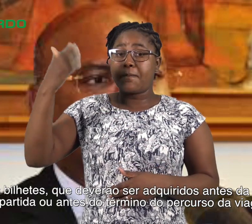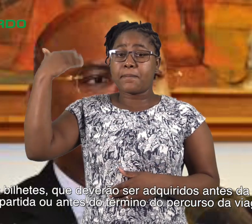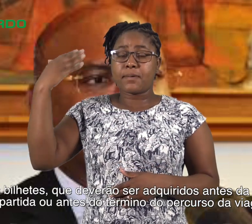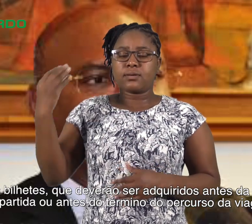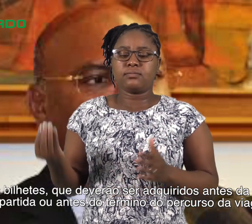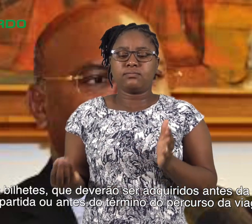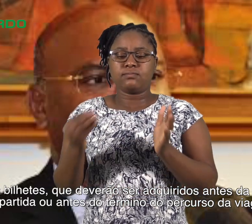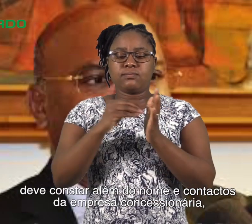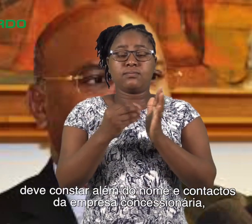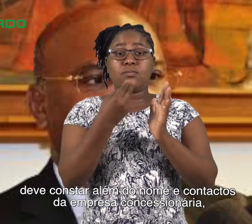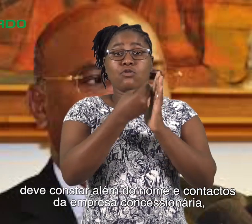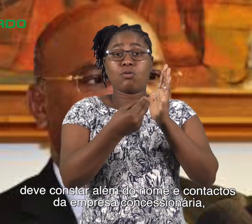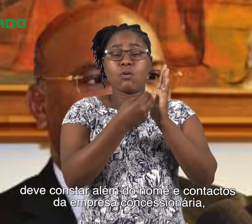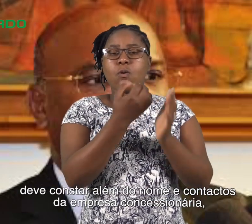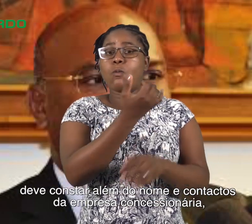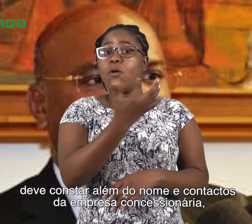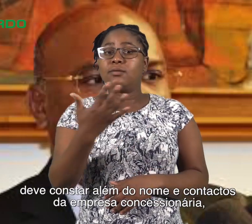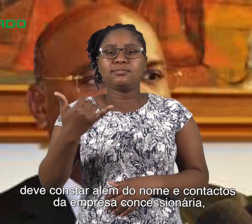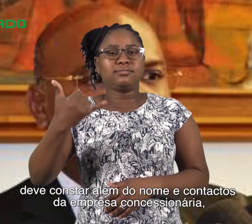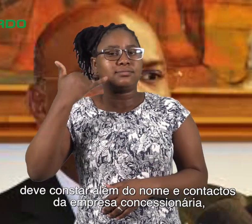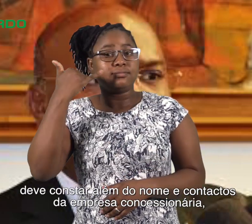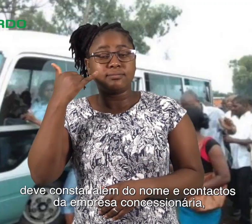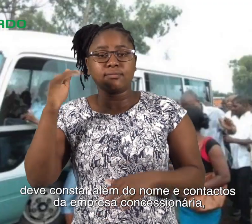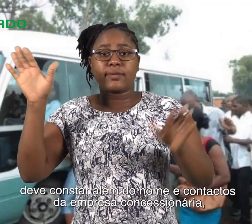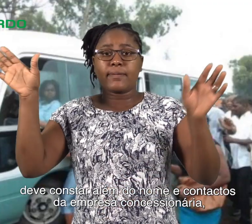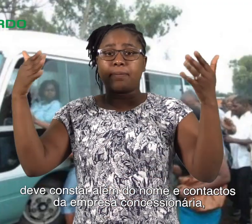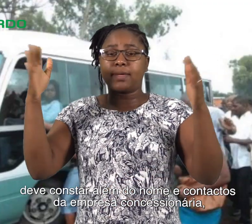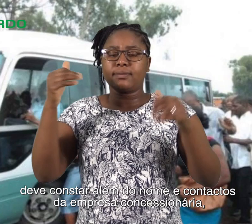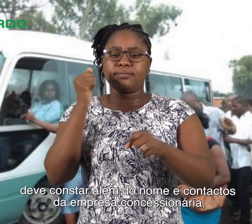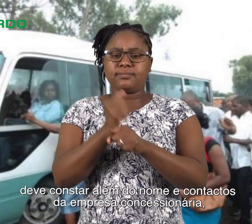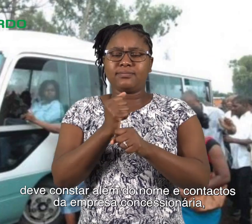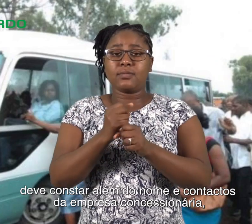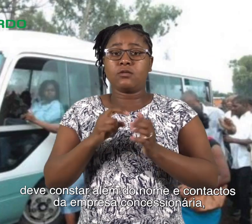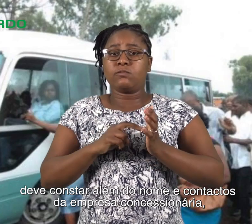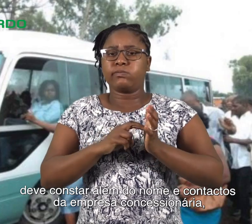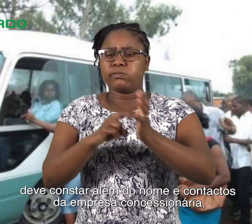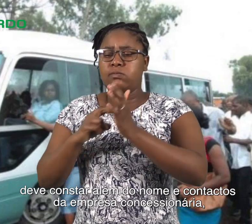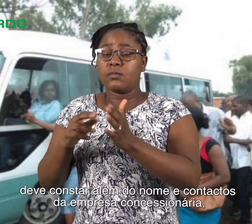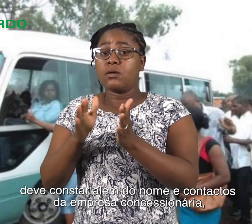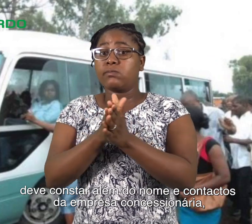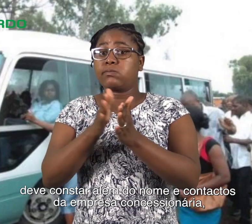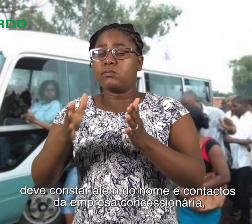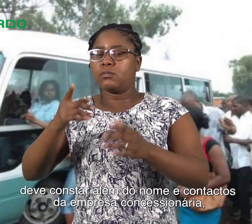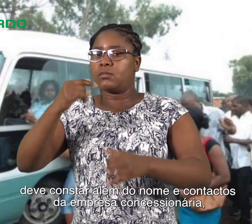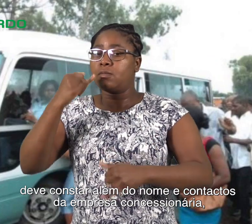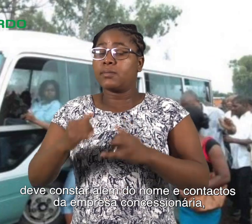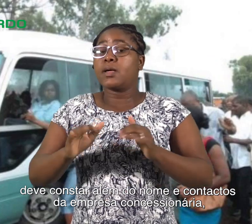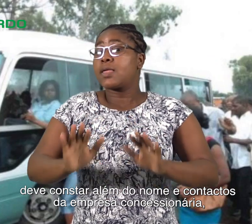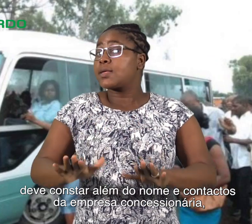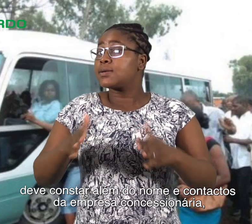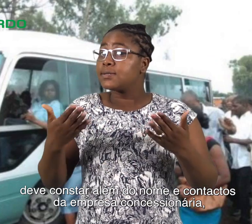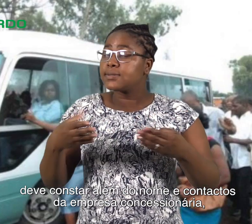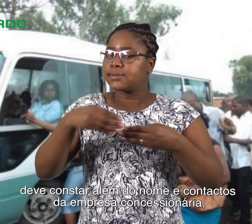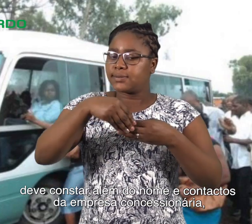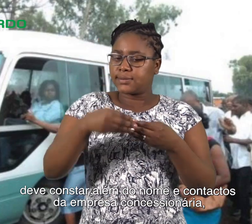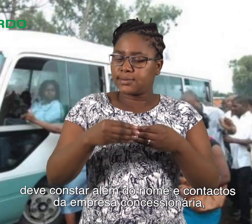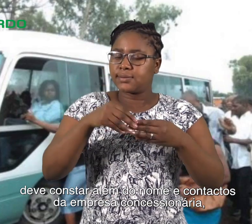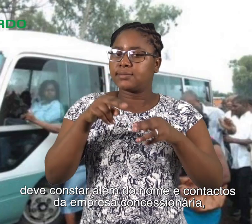transportado. Nos bilhetes, que deverão ser adquiridos antes da hora ou antes do término do percurso da viagem,